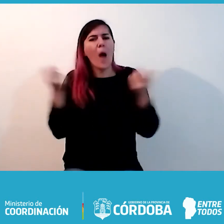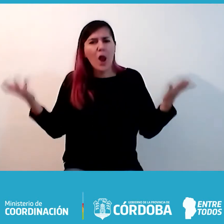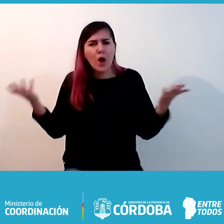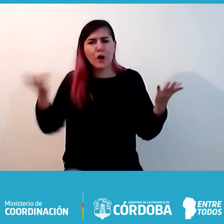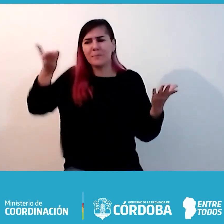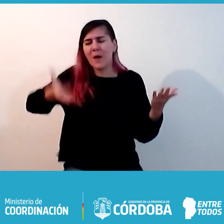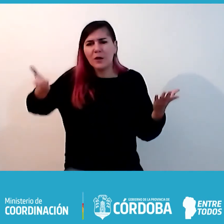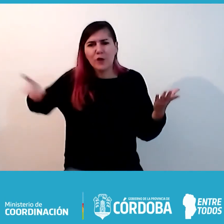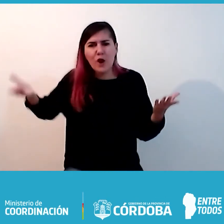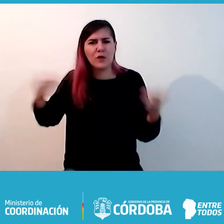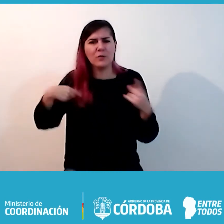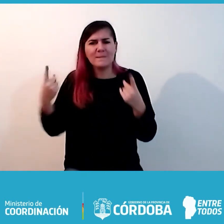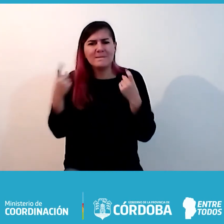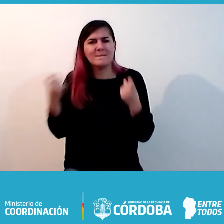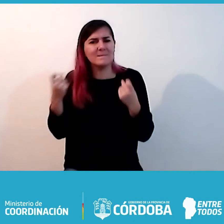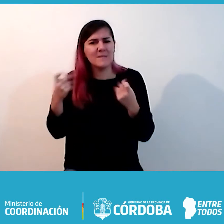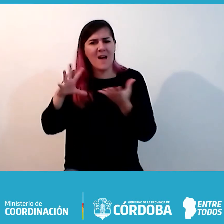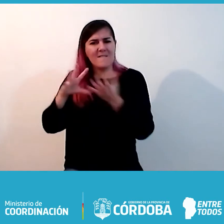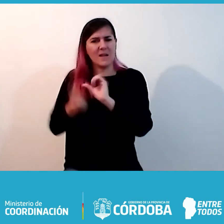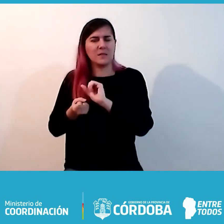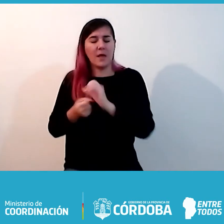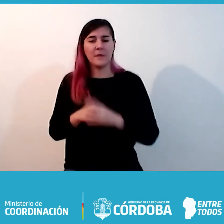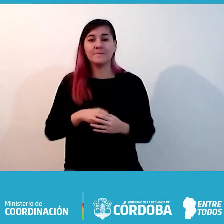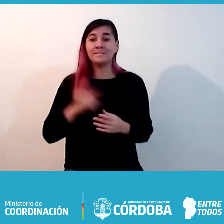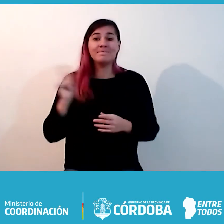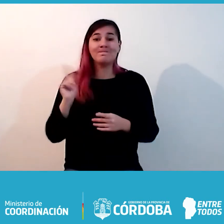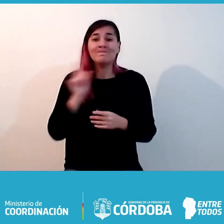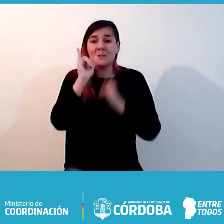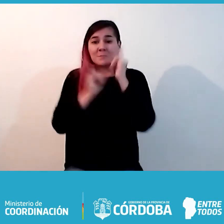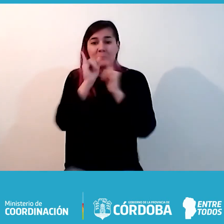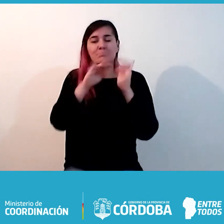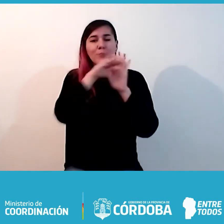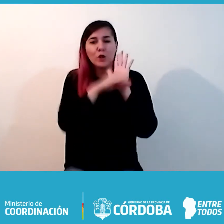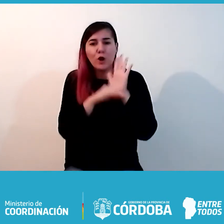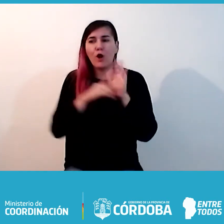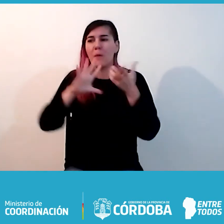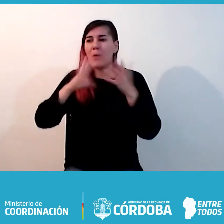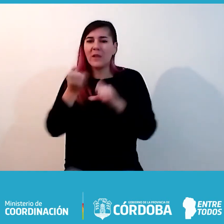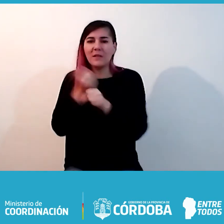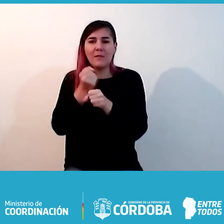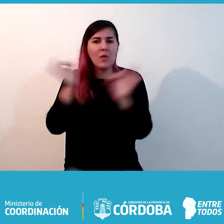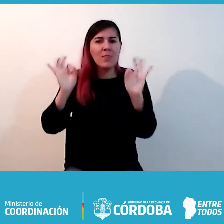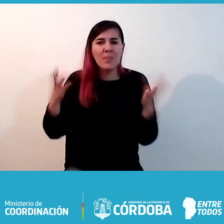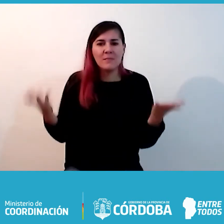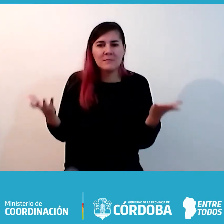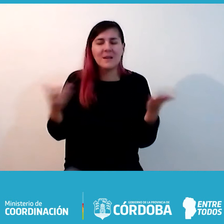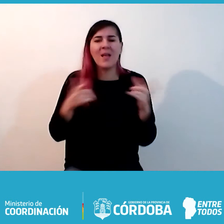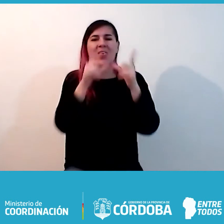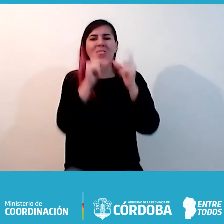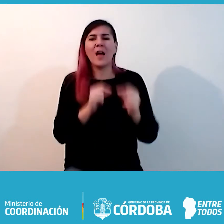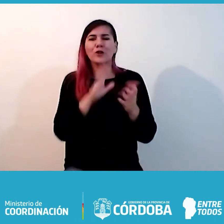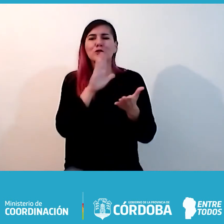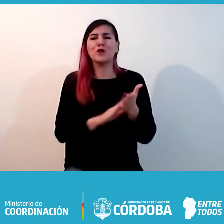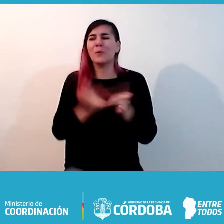y arqueológico afectadas. No se explicaron protocolos, modalidades de trabajo, etc. Omite los datos sobre las personas que